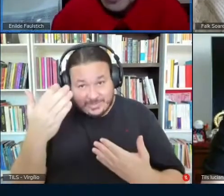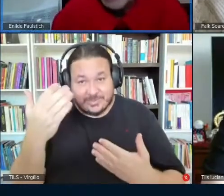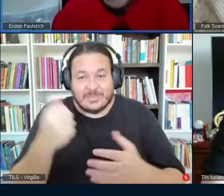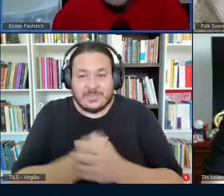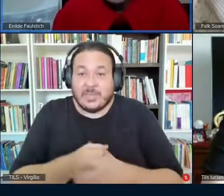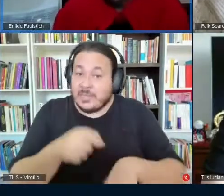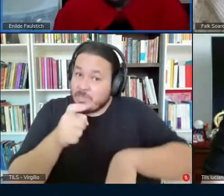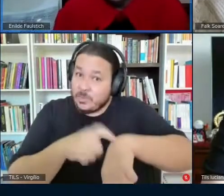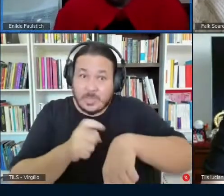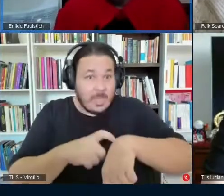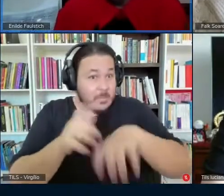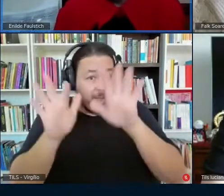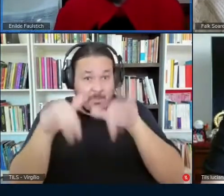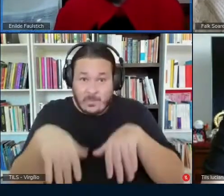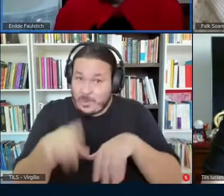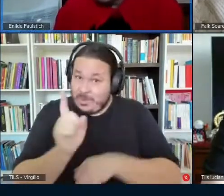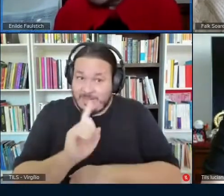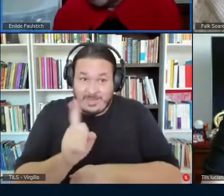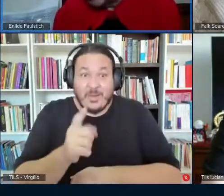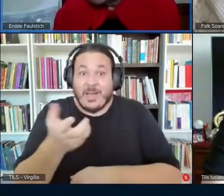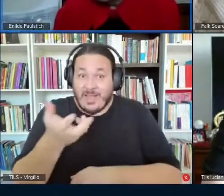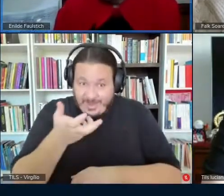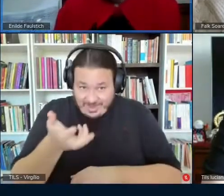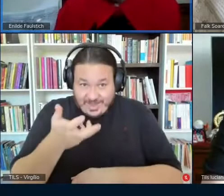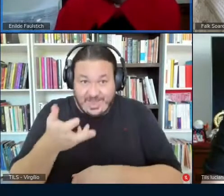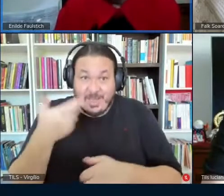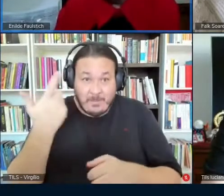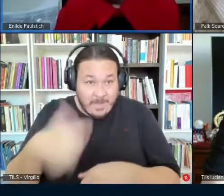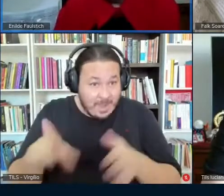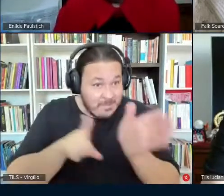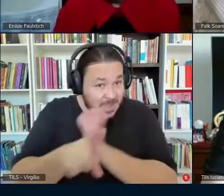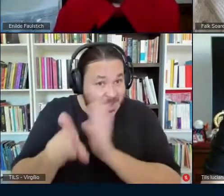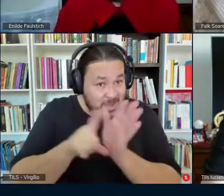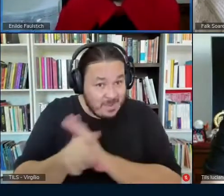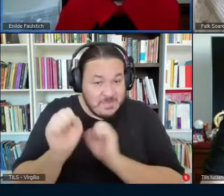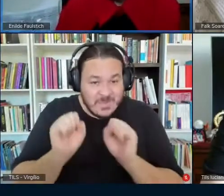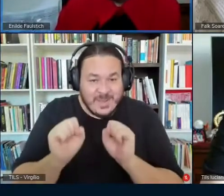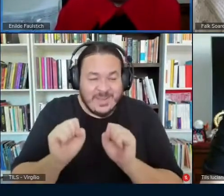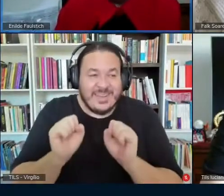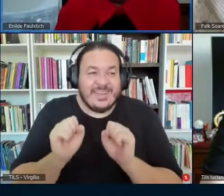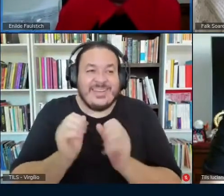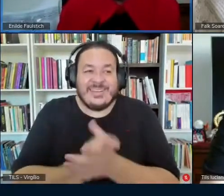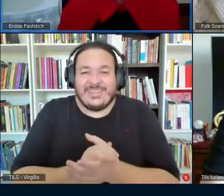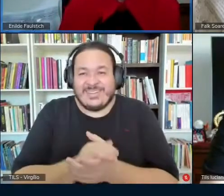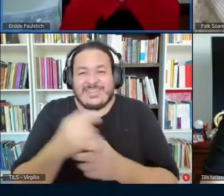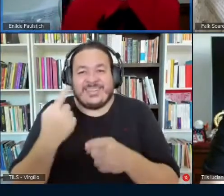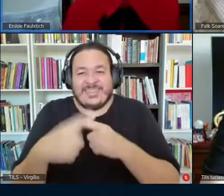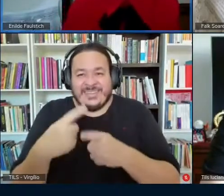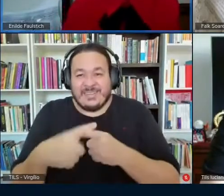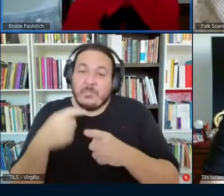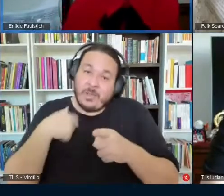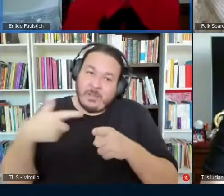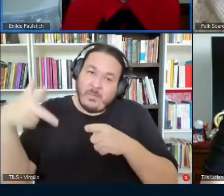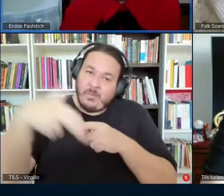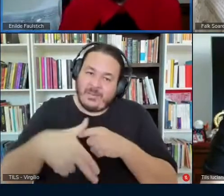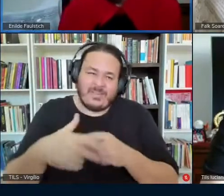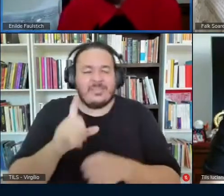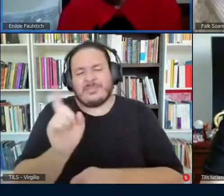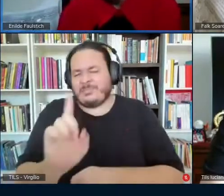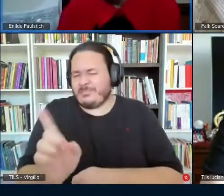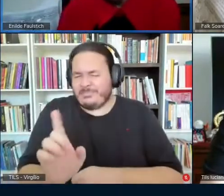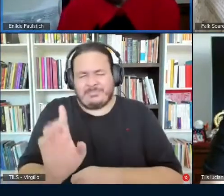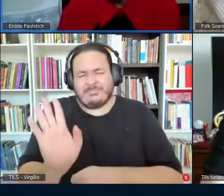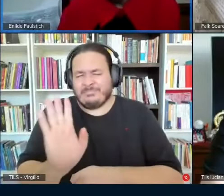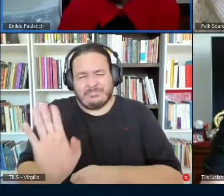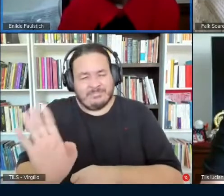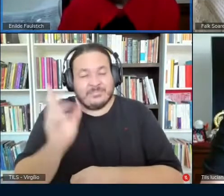ainda não acabou, não quer dizer, mas não tem mais pergunta, não? Porque eu me meti também. Não, que isso. Coisa